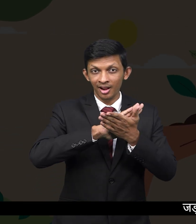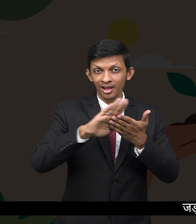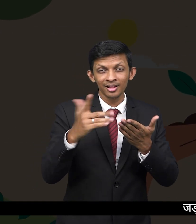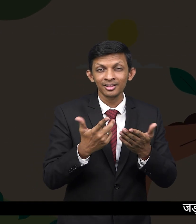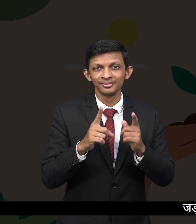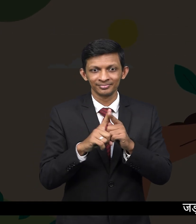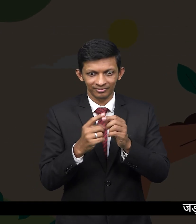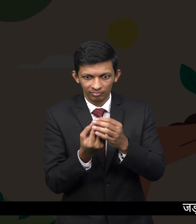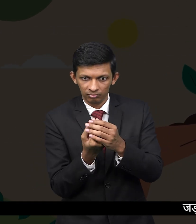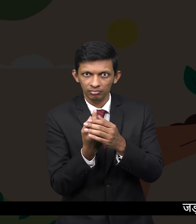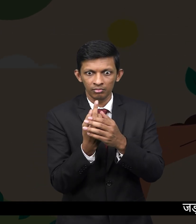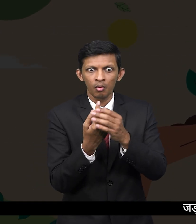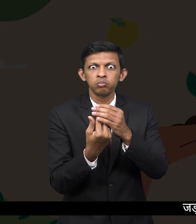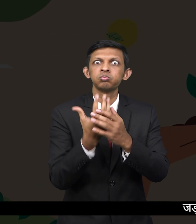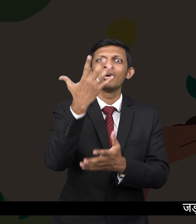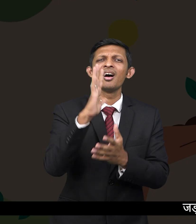जड़ी बूटियां,